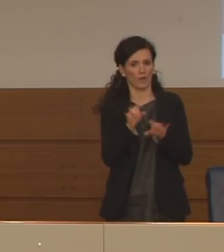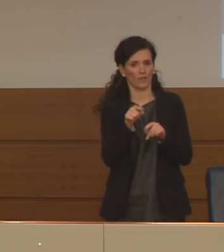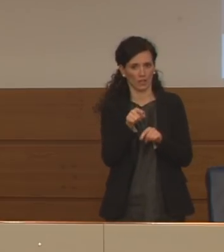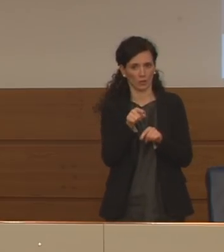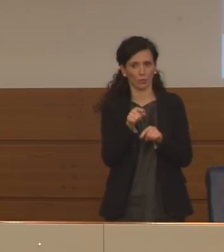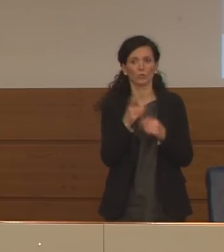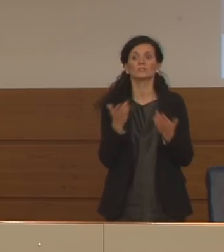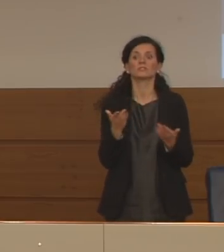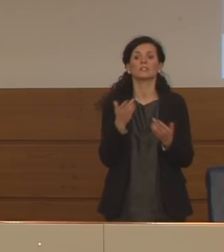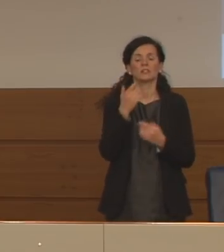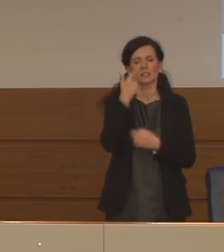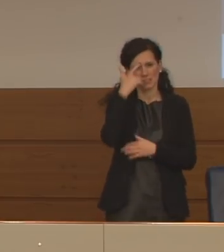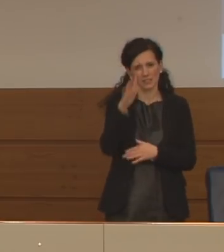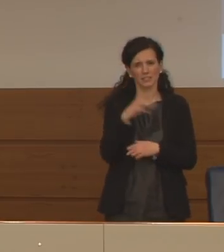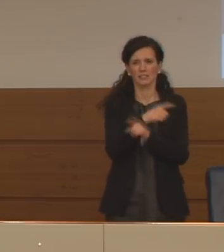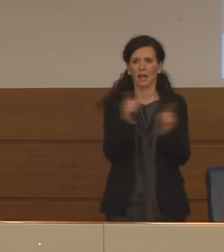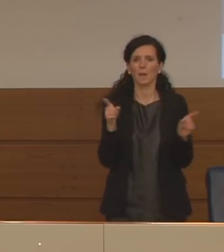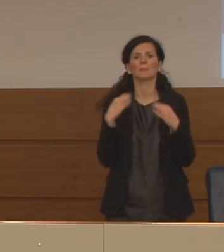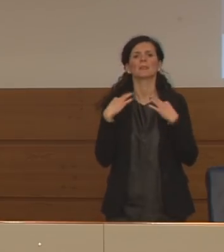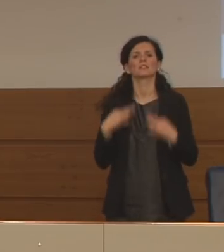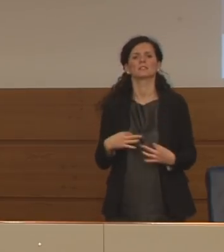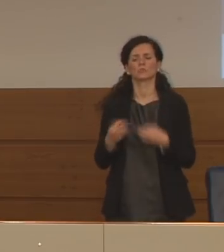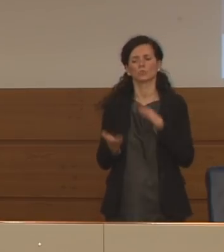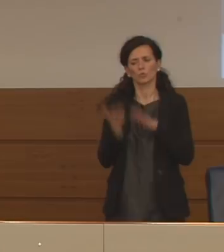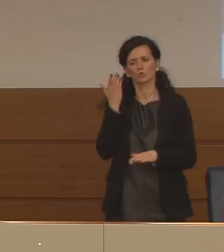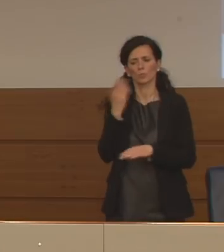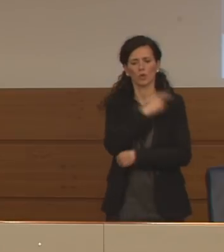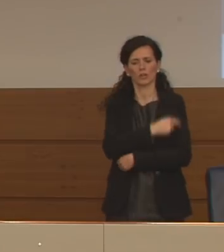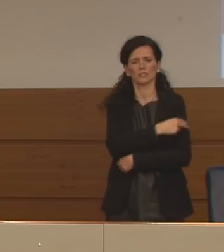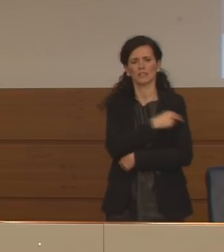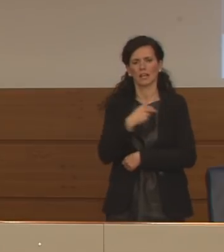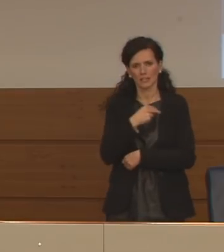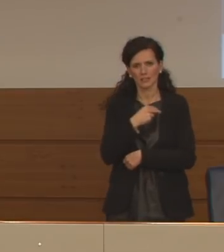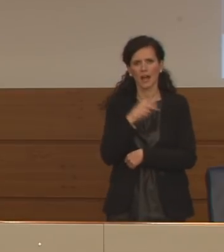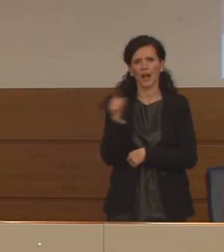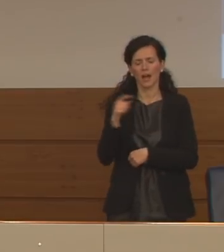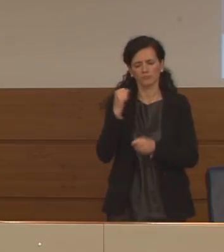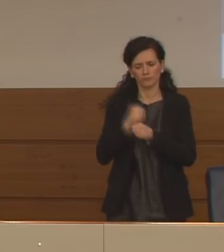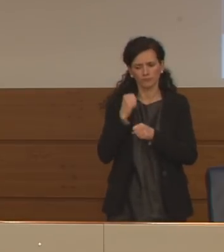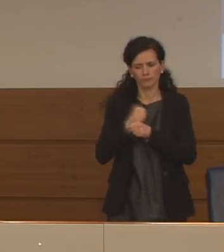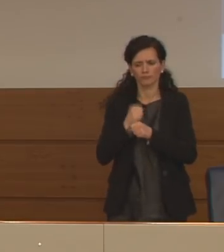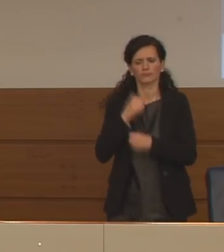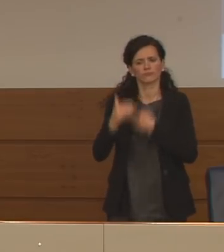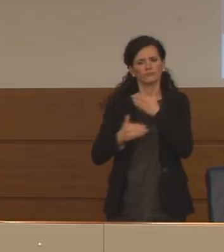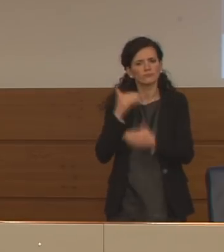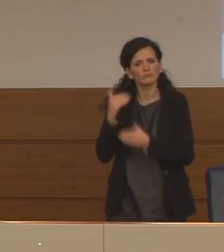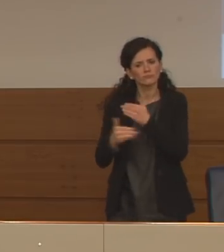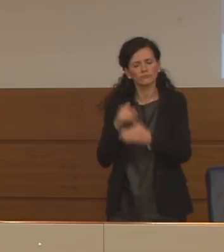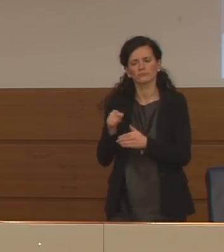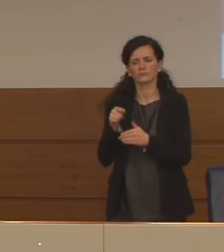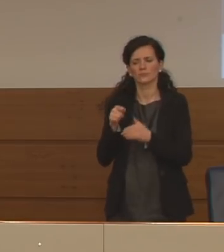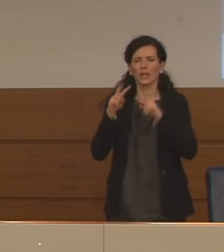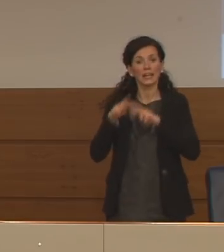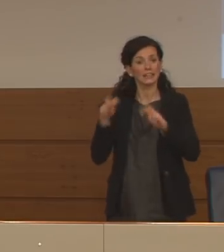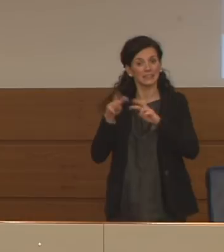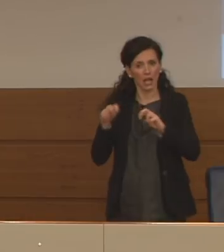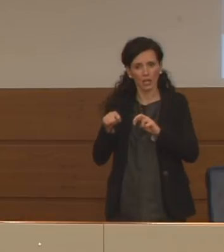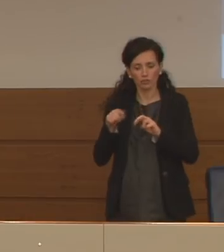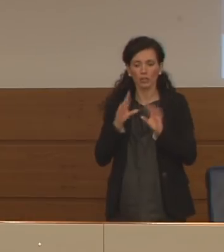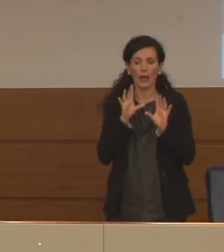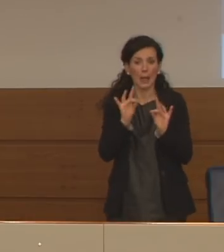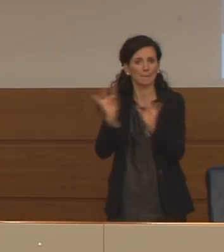come sapete l'istituto superiore della sanità sta portando avanti un'indagine epidemiologica